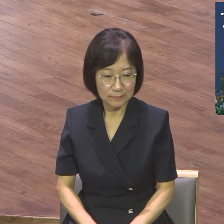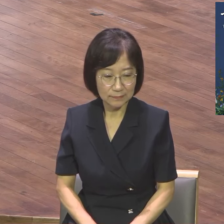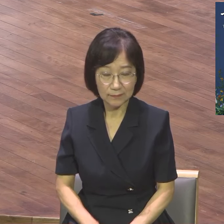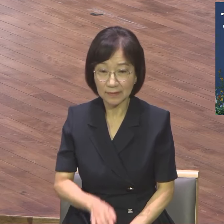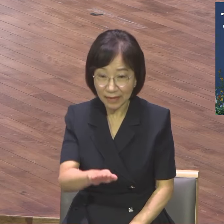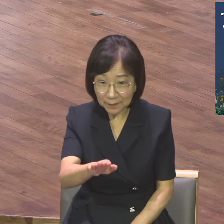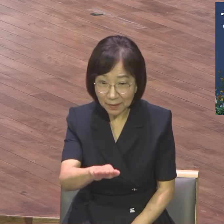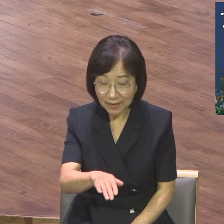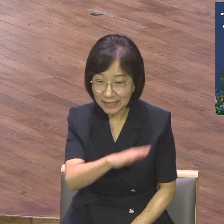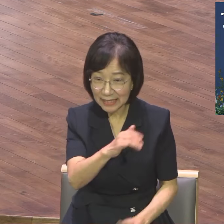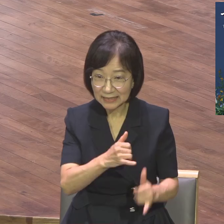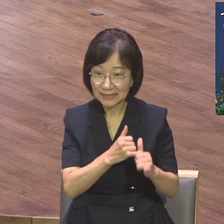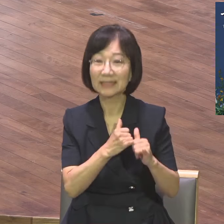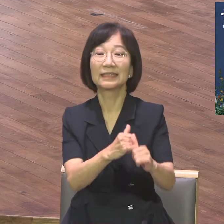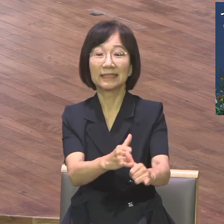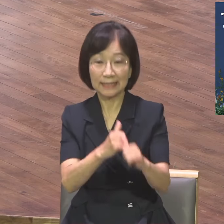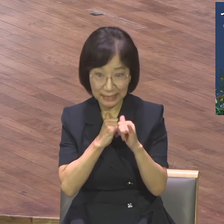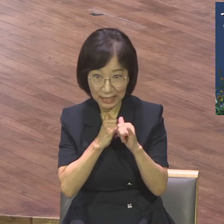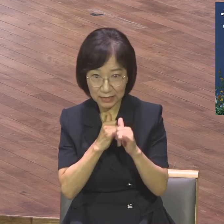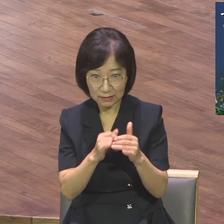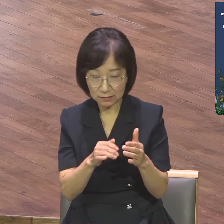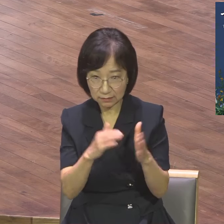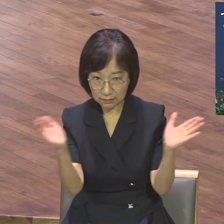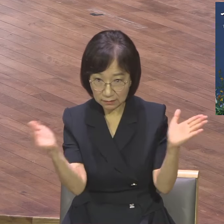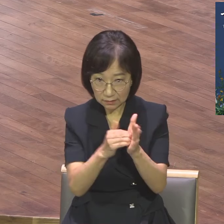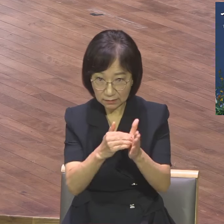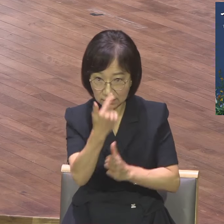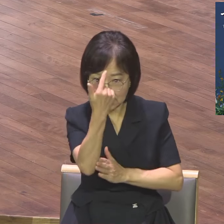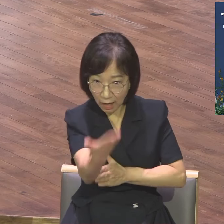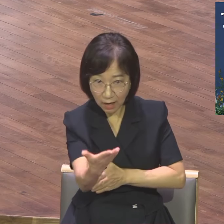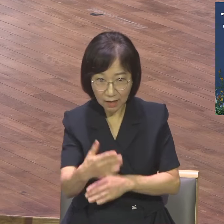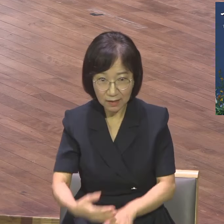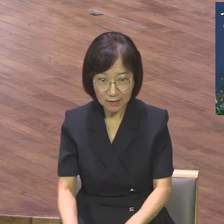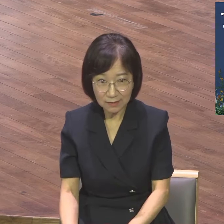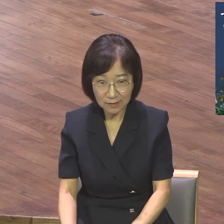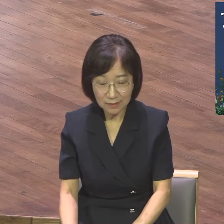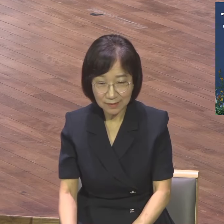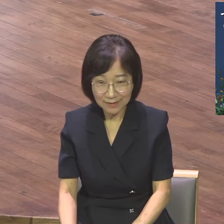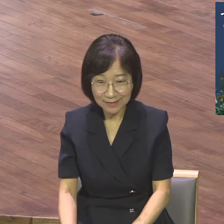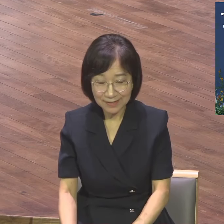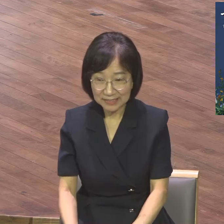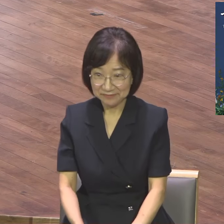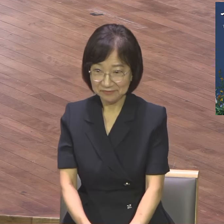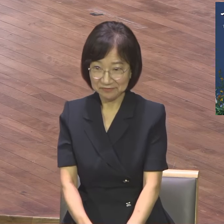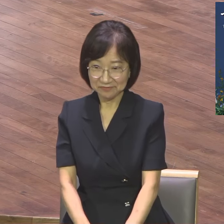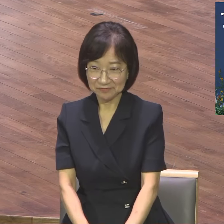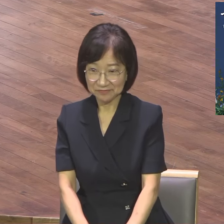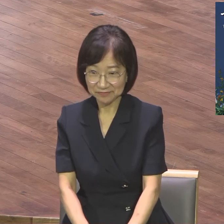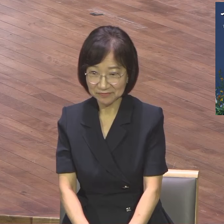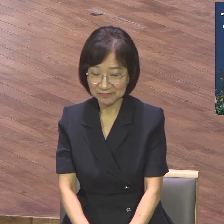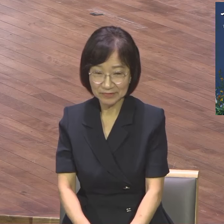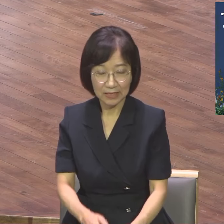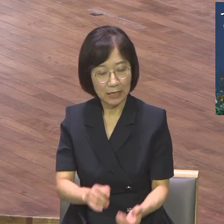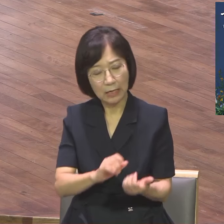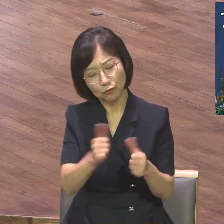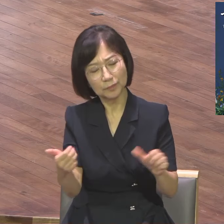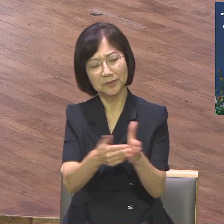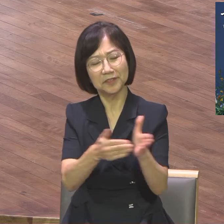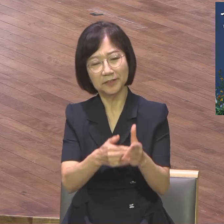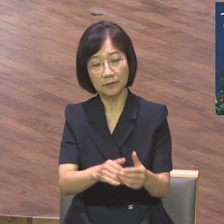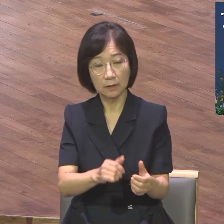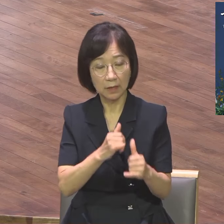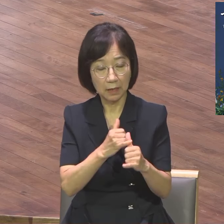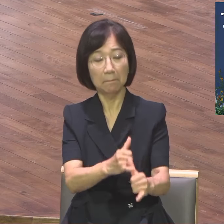자살해서 끝난다고 하면 우리가 뭐 구태여 자살하면 끝난다 하면 죽으면 끝이라고